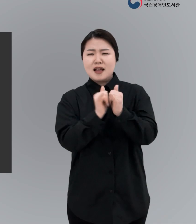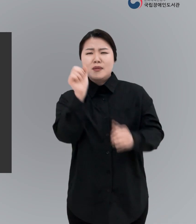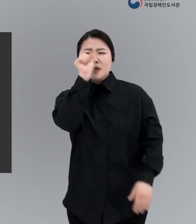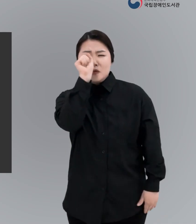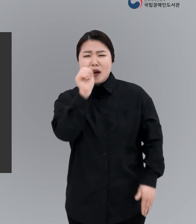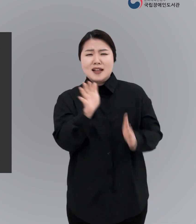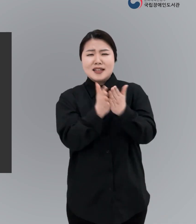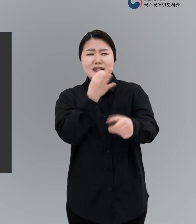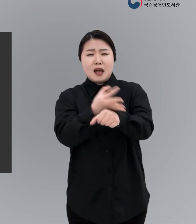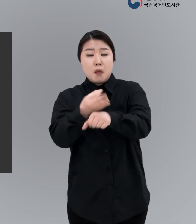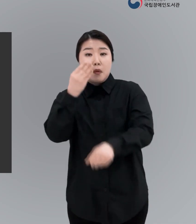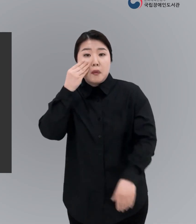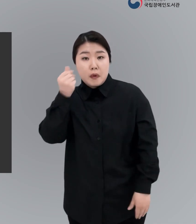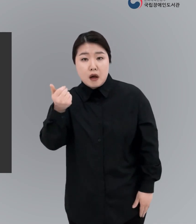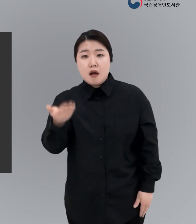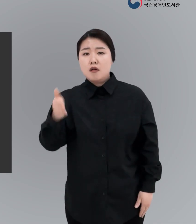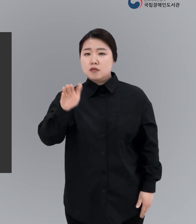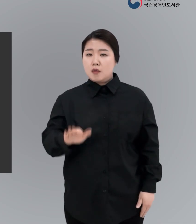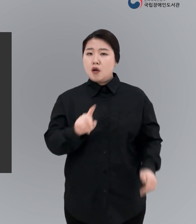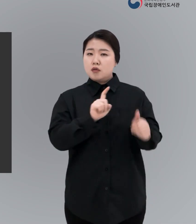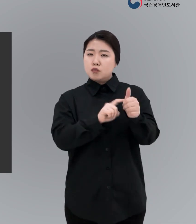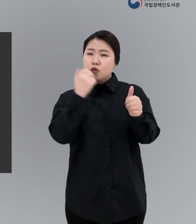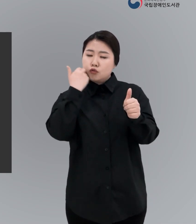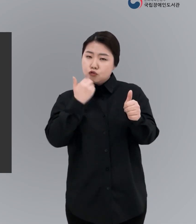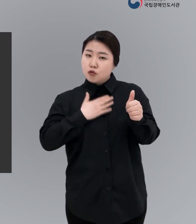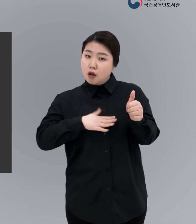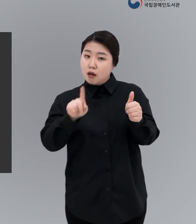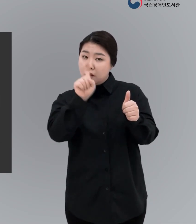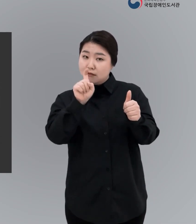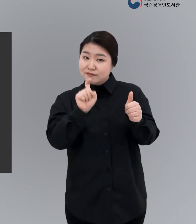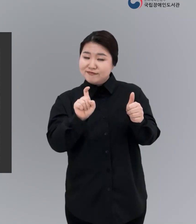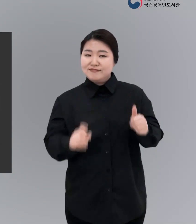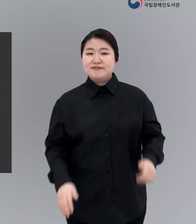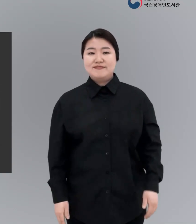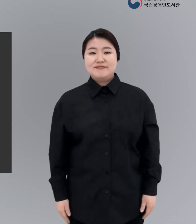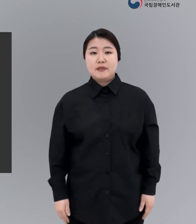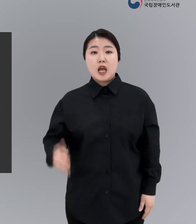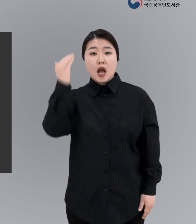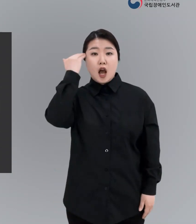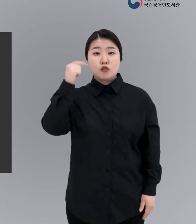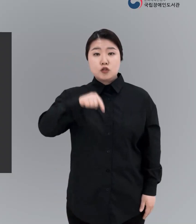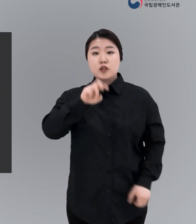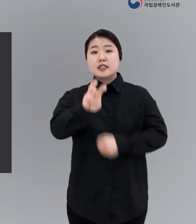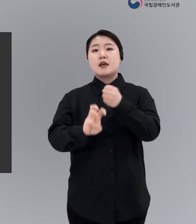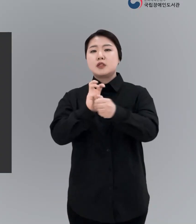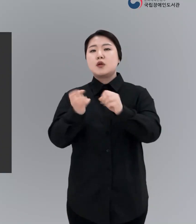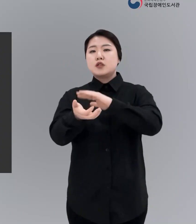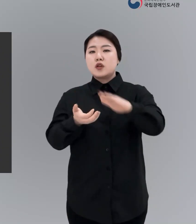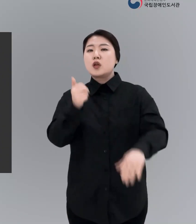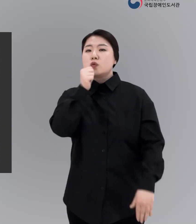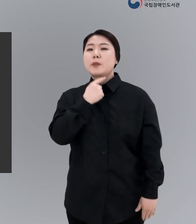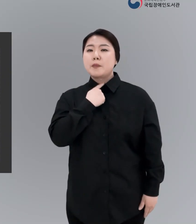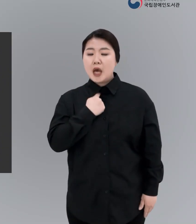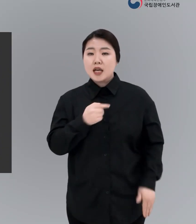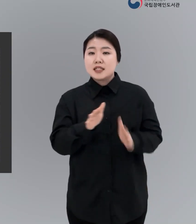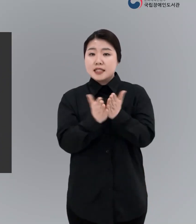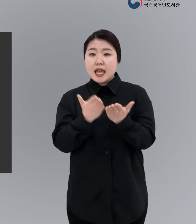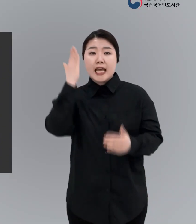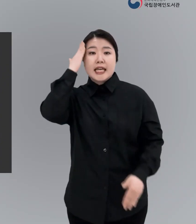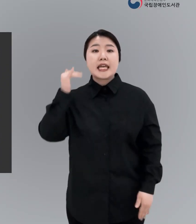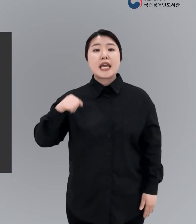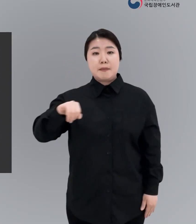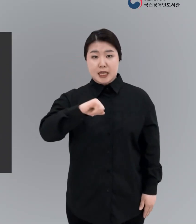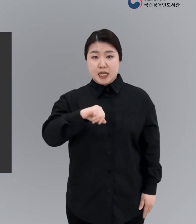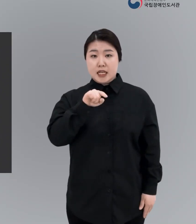오르지만 우리는 베르베르에 대해 얼마나 알고 있을까? 한국에 소개된 지 30년이 된 그의 대표작